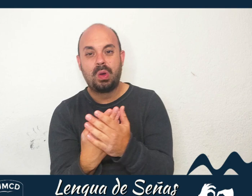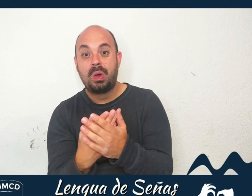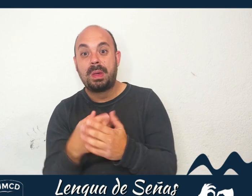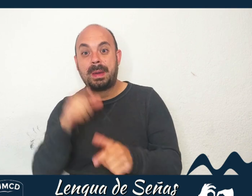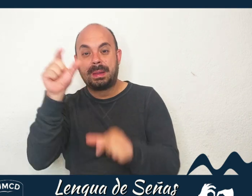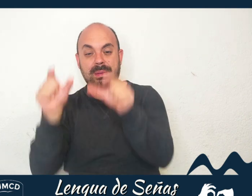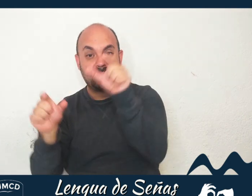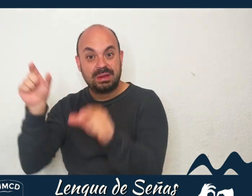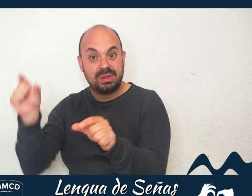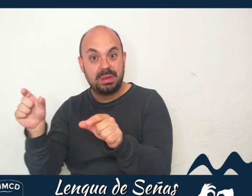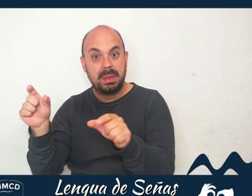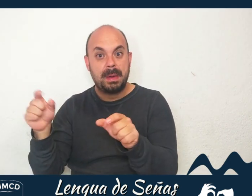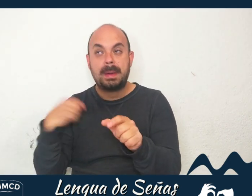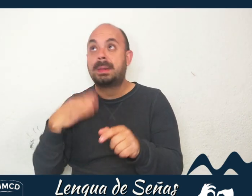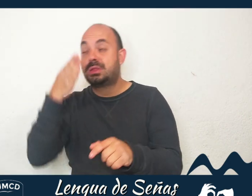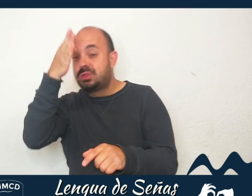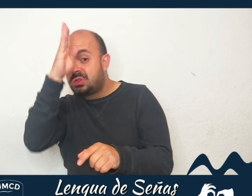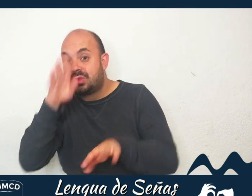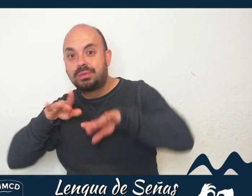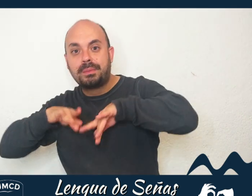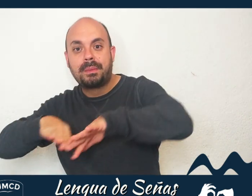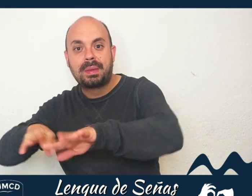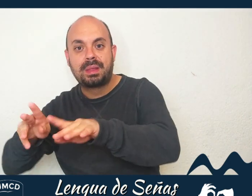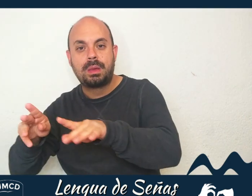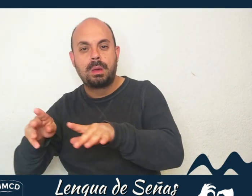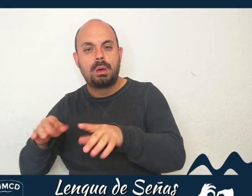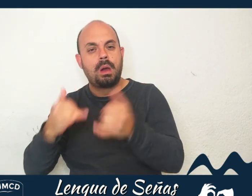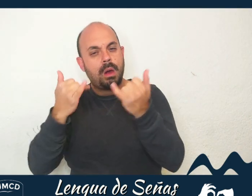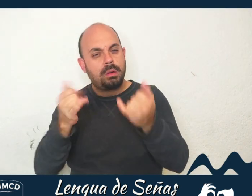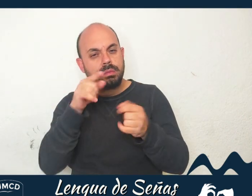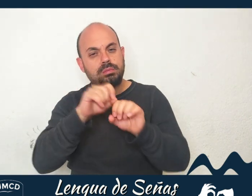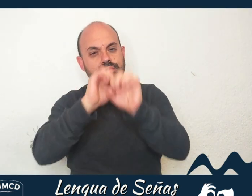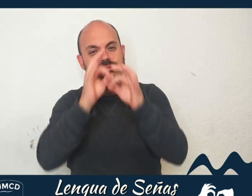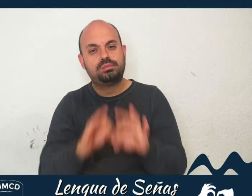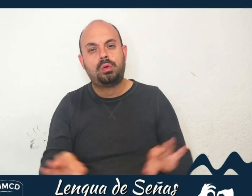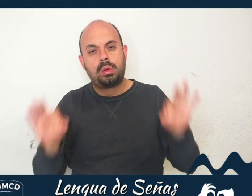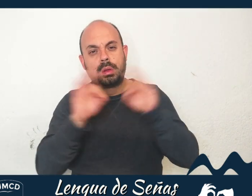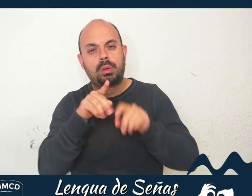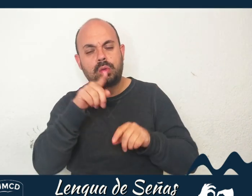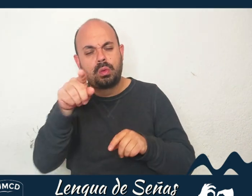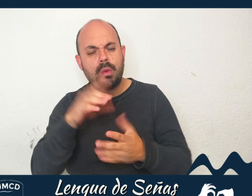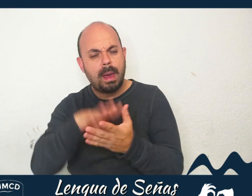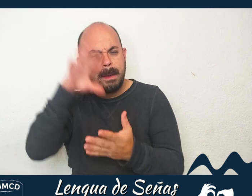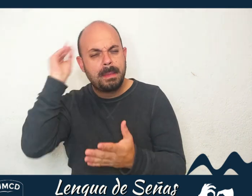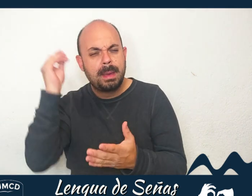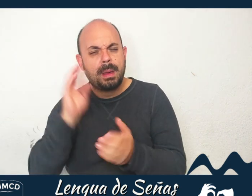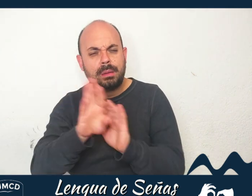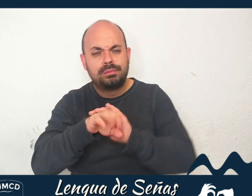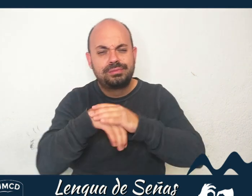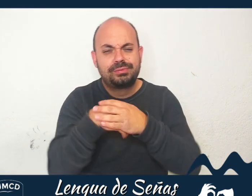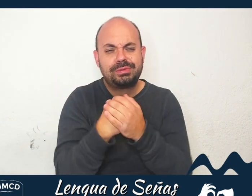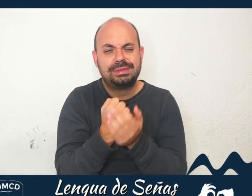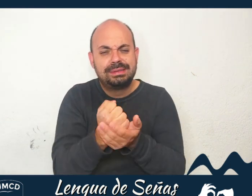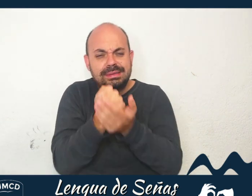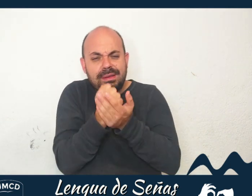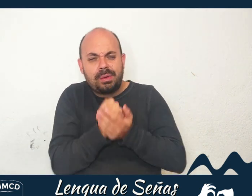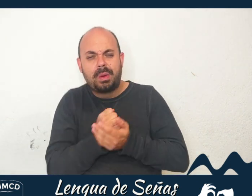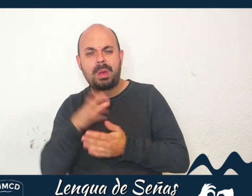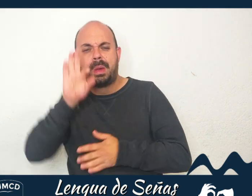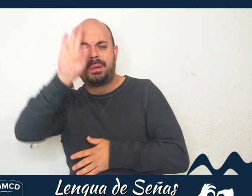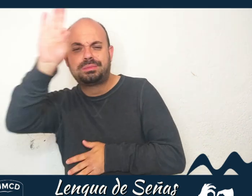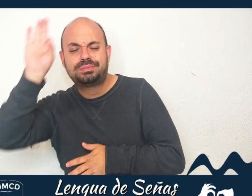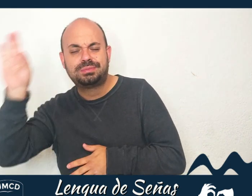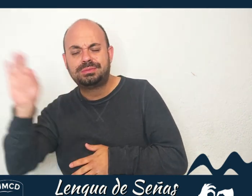Busque esas puertas, esté atento a ellas y utilícelas. Ese es el momento en el que Dios va a estar obrando. Y